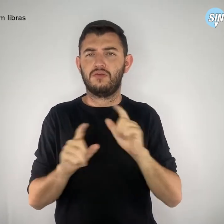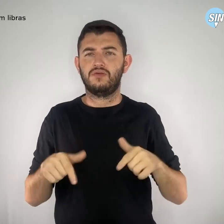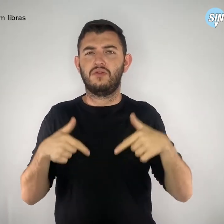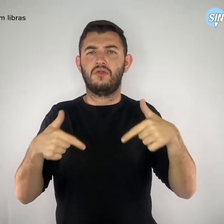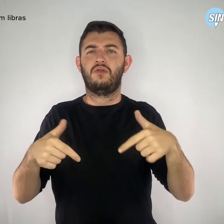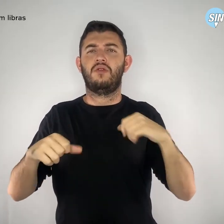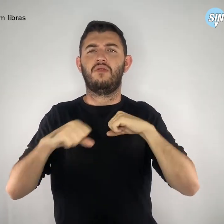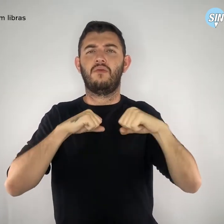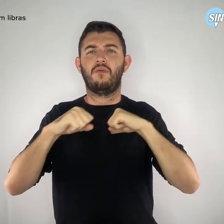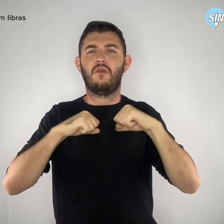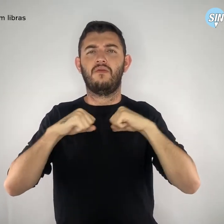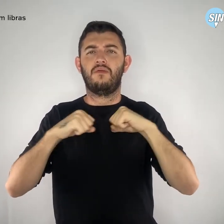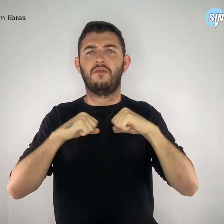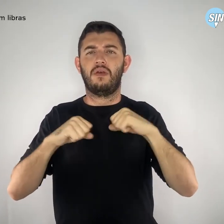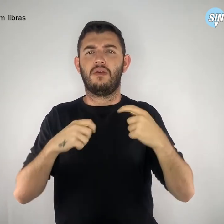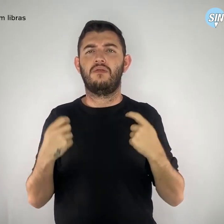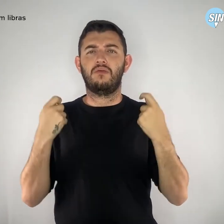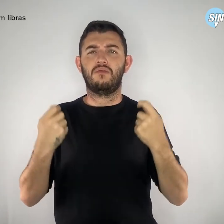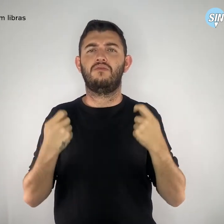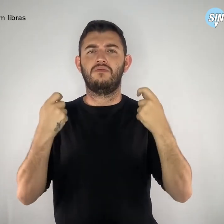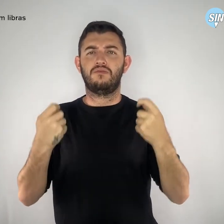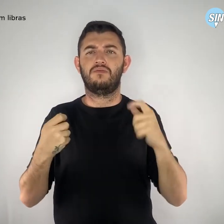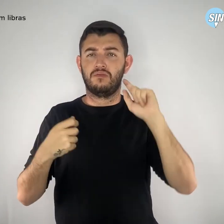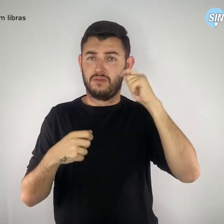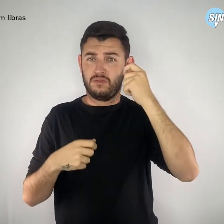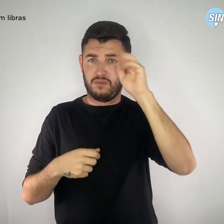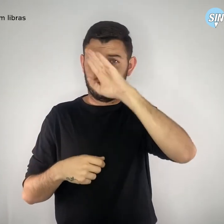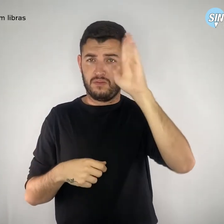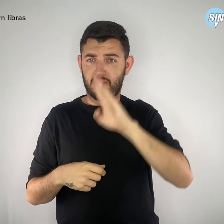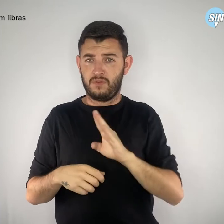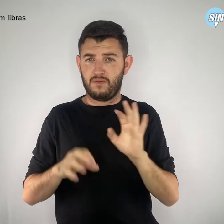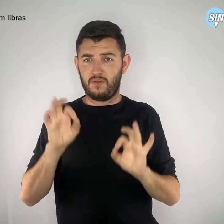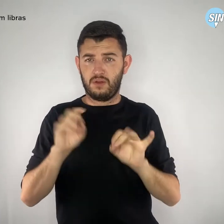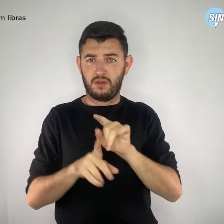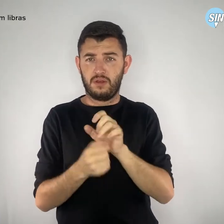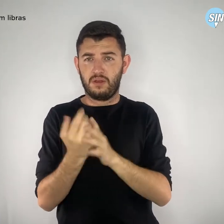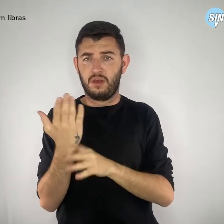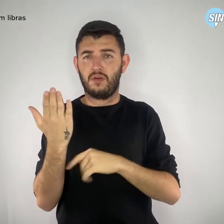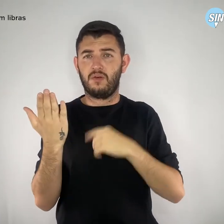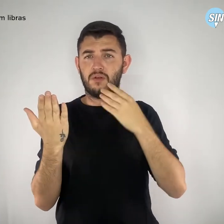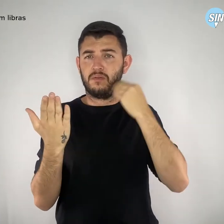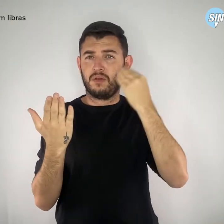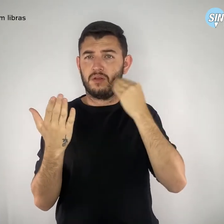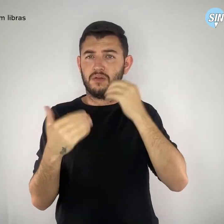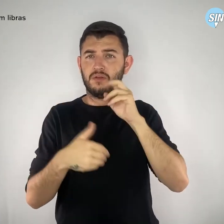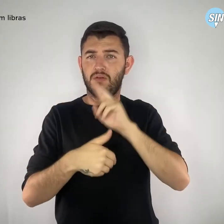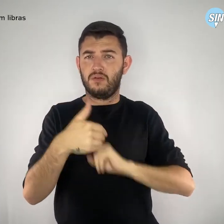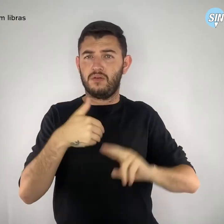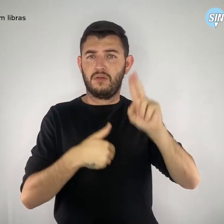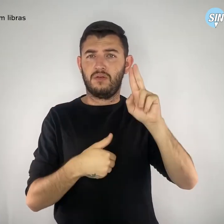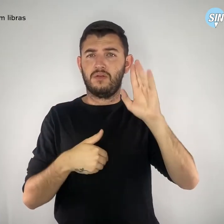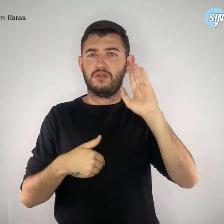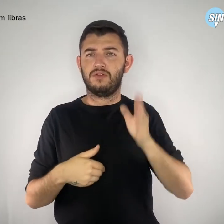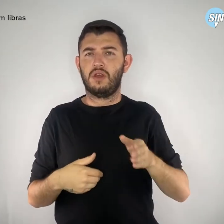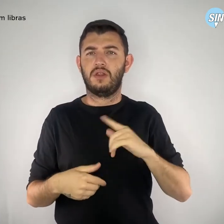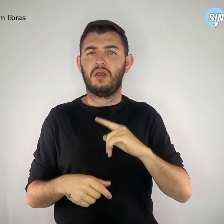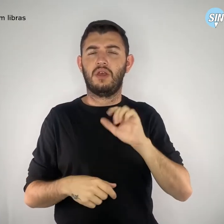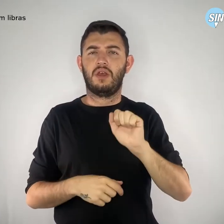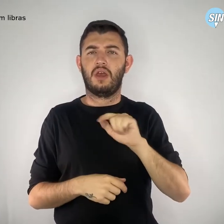foi desenhada com base na experiência de universidades que já tinham algum tipo de ação